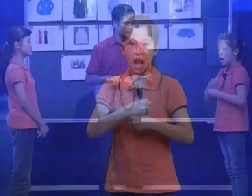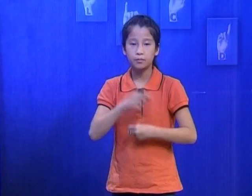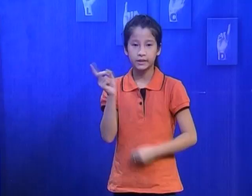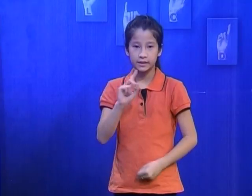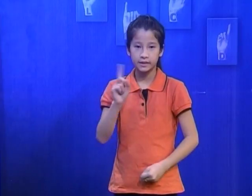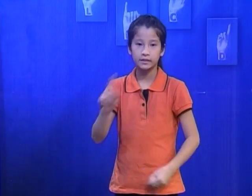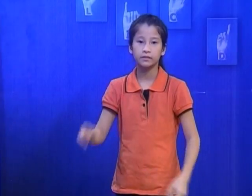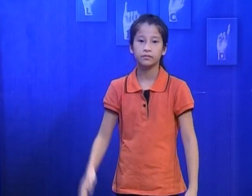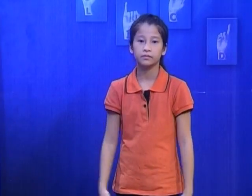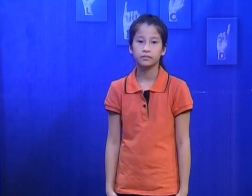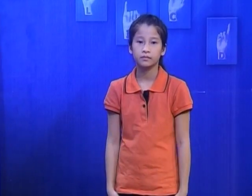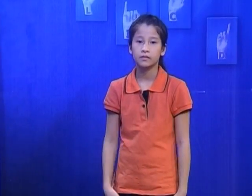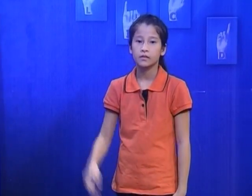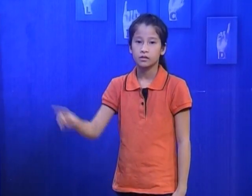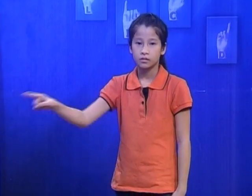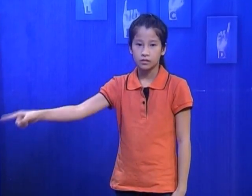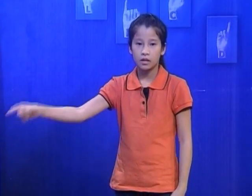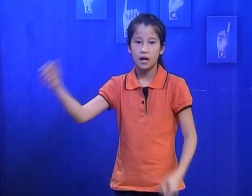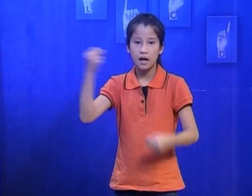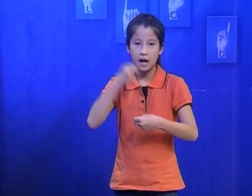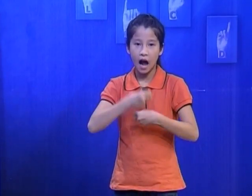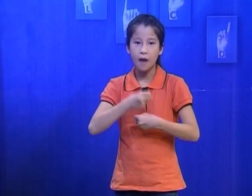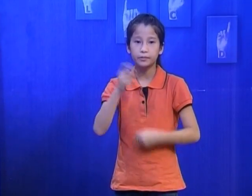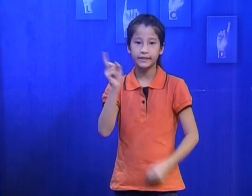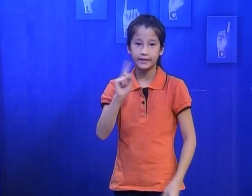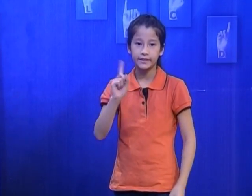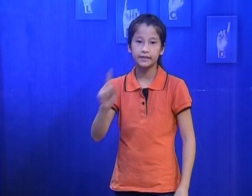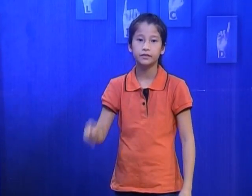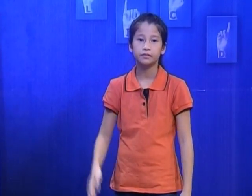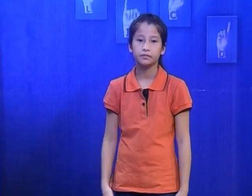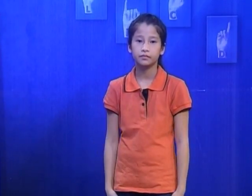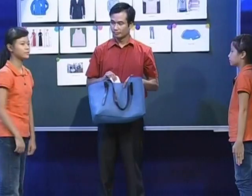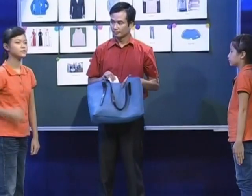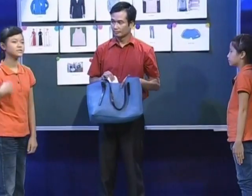Đố bạn biết thầy vừa làm gì nhỉ? Thầy vừa làm gì đấy?